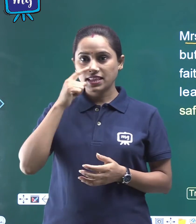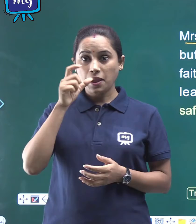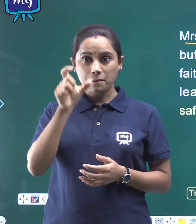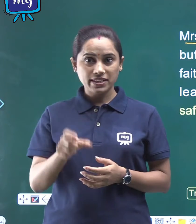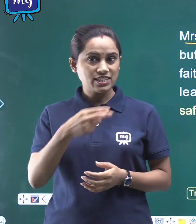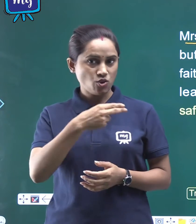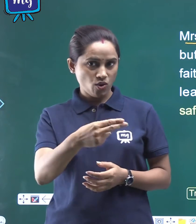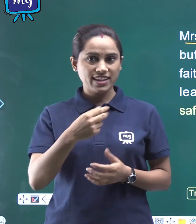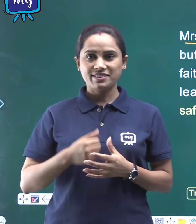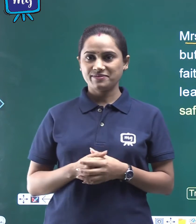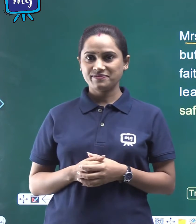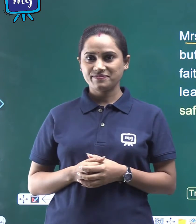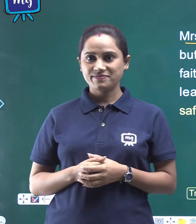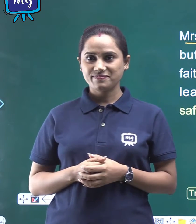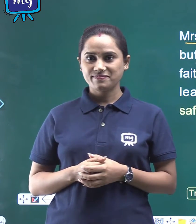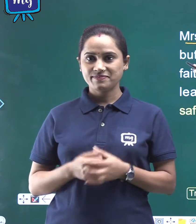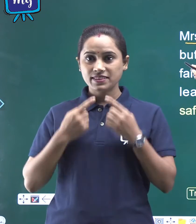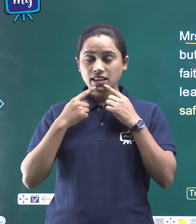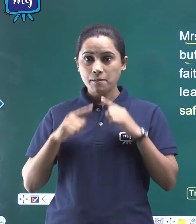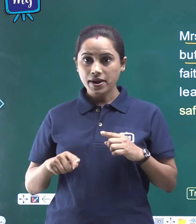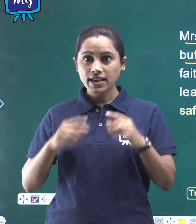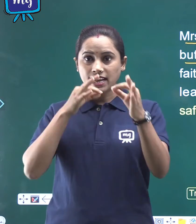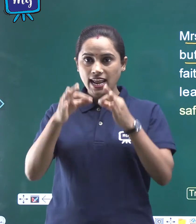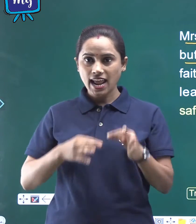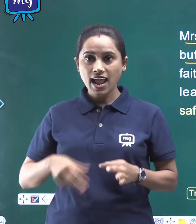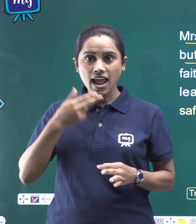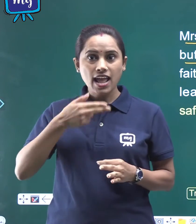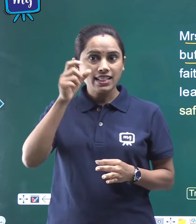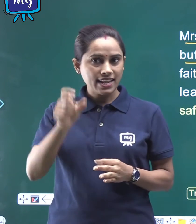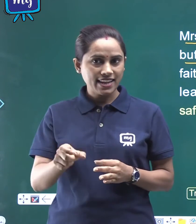मिसेस डार्लिंग बट द नरेटर